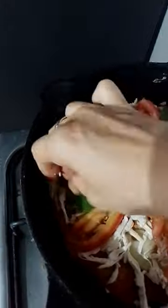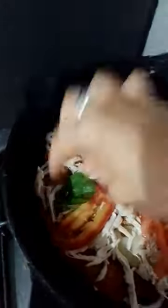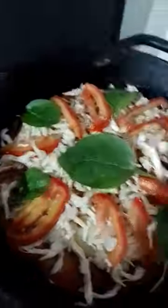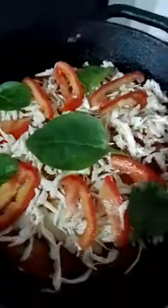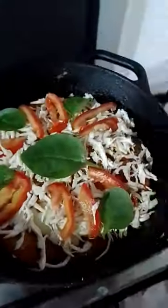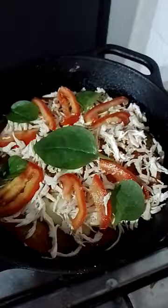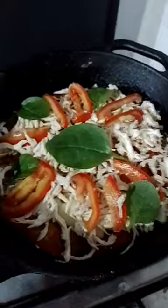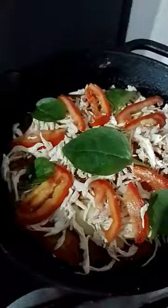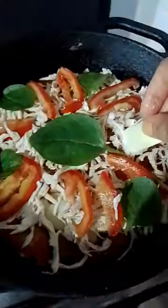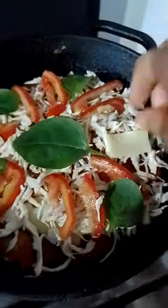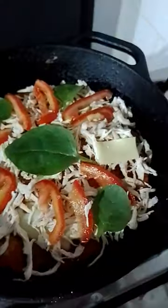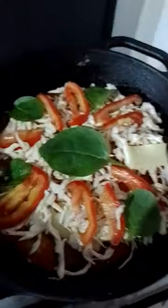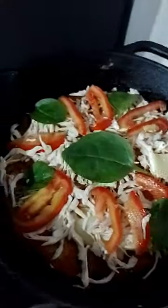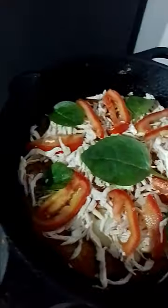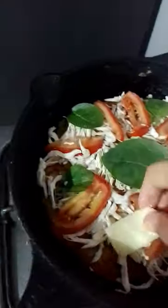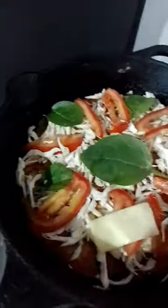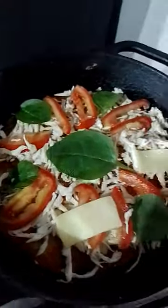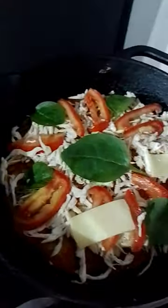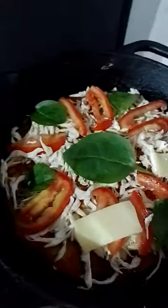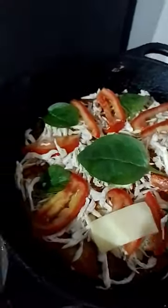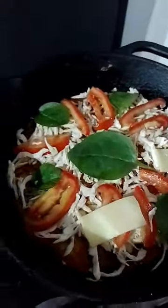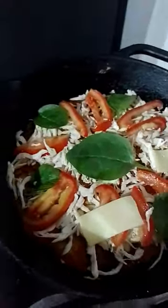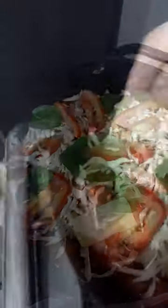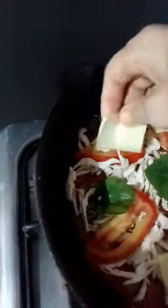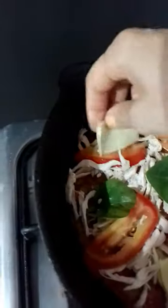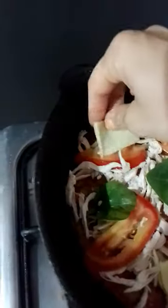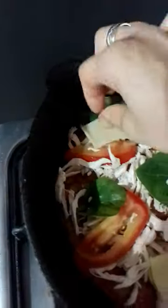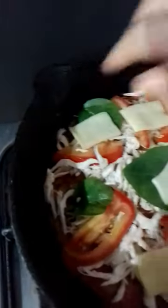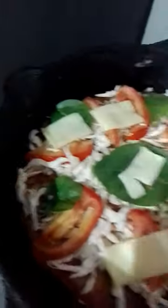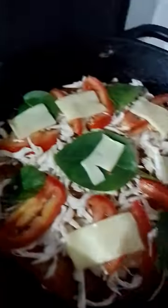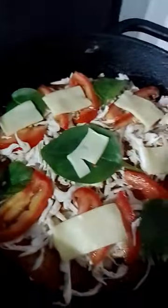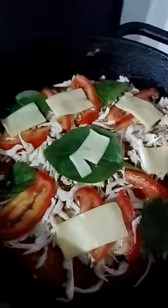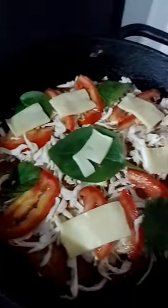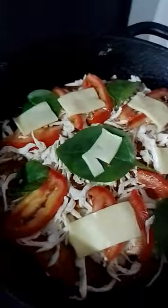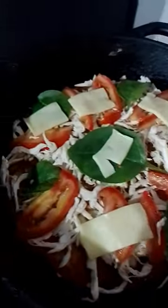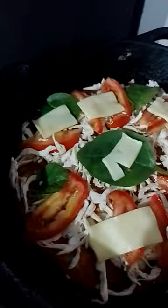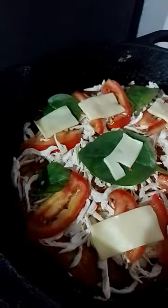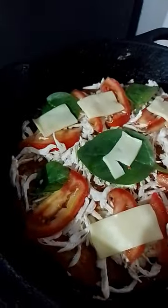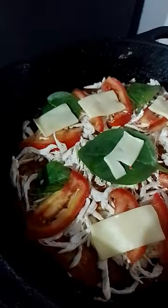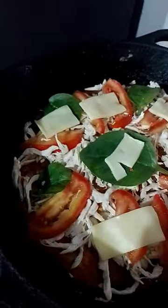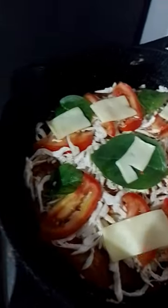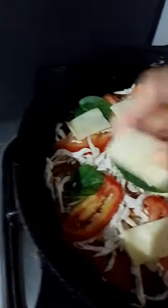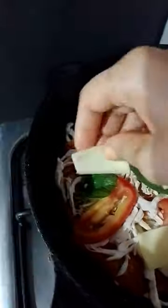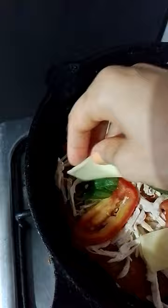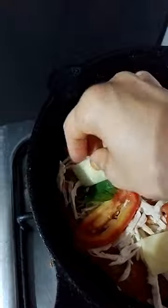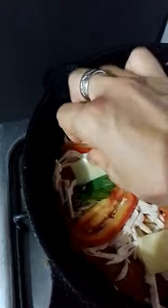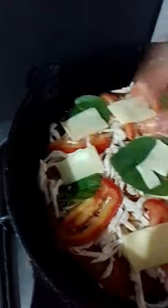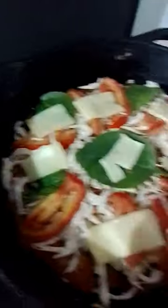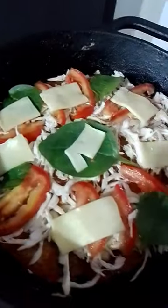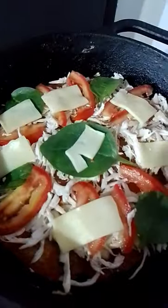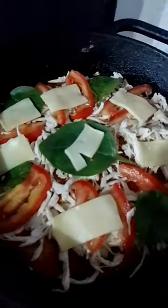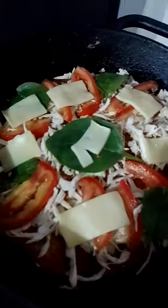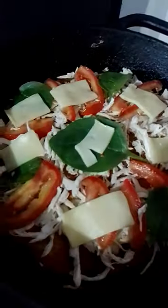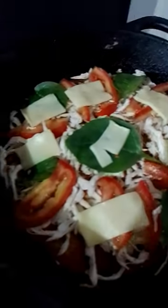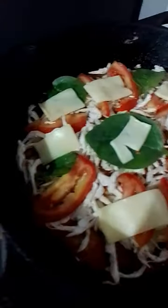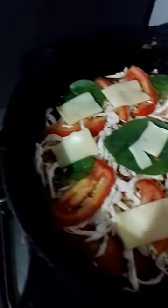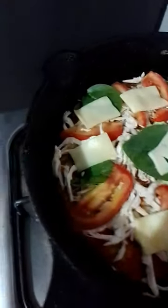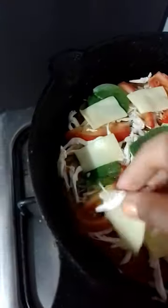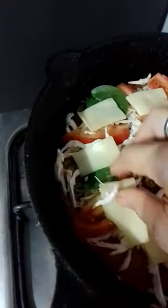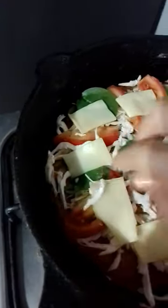casita natural, y otro poquito de queso mozzarella. Ustedes pueden agregarle el queso que prefieran, este